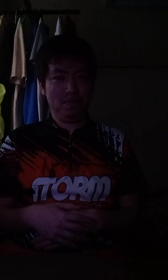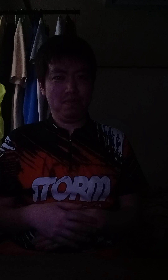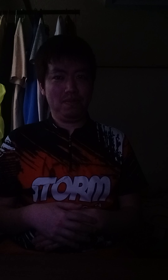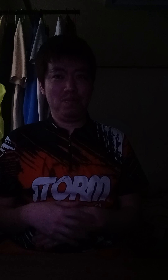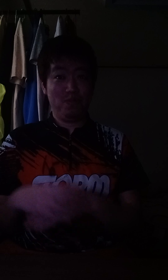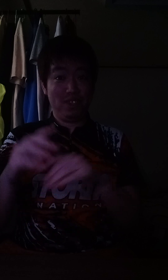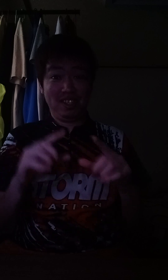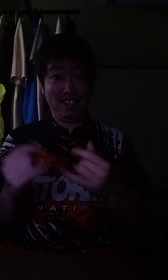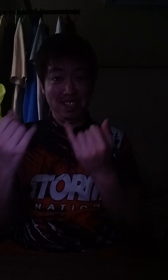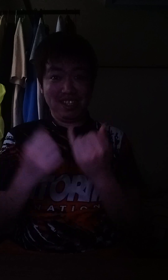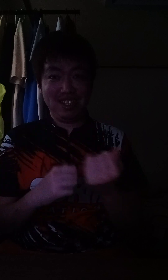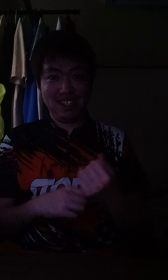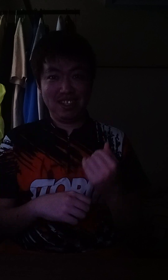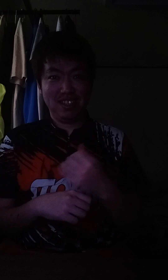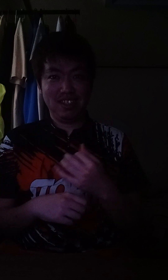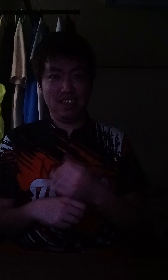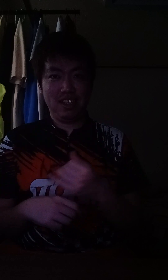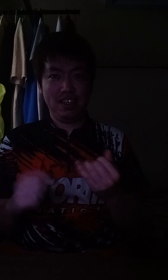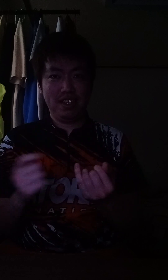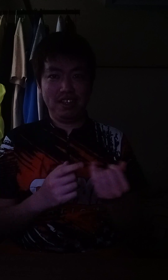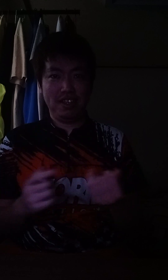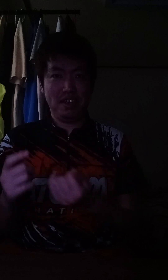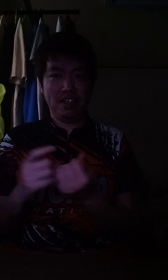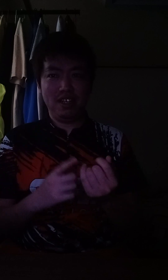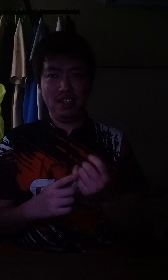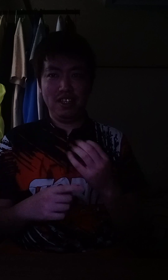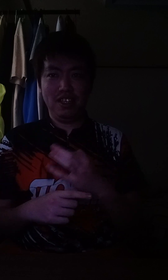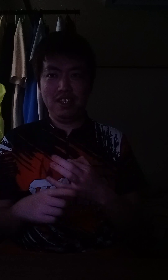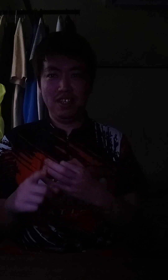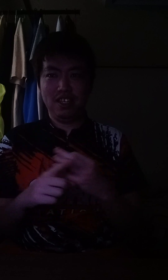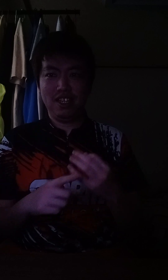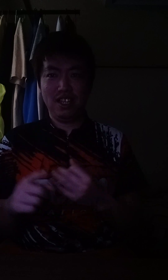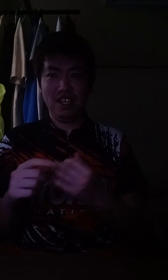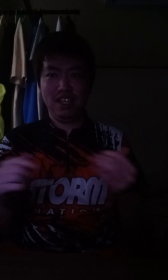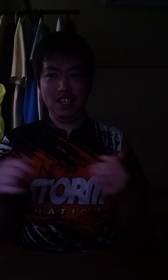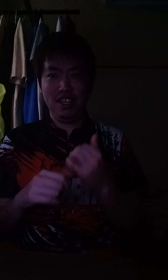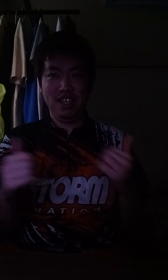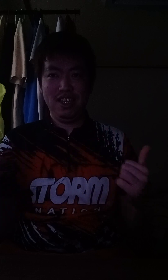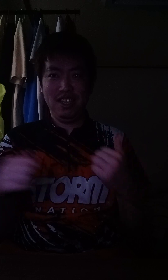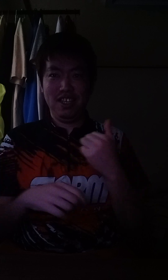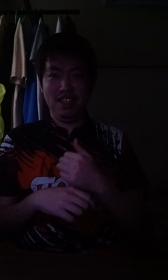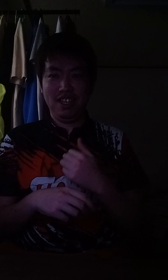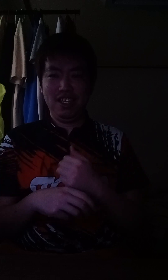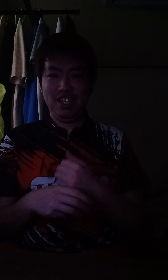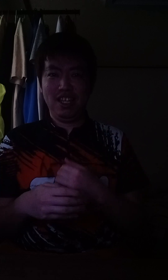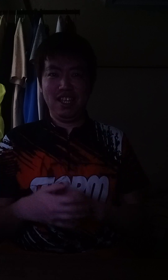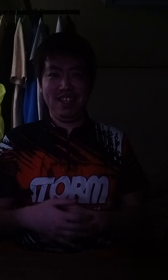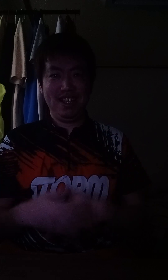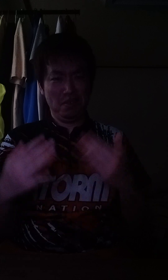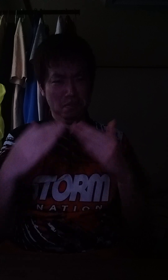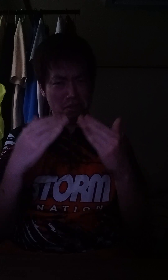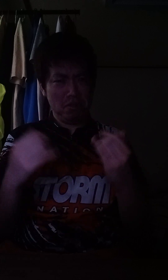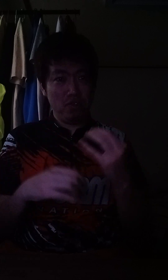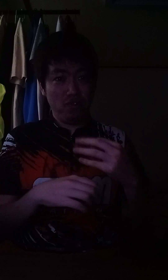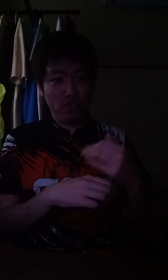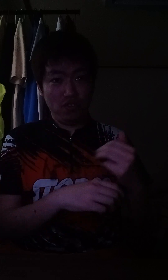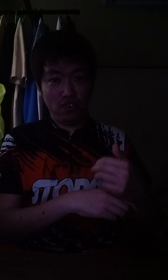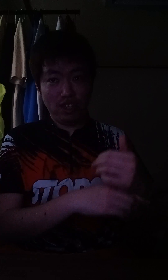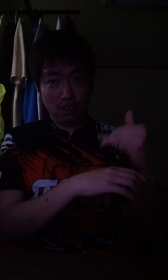피곤할 법도 한데 승현이와 함께하는 시간만큼은 아빠도 힘이 납니다. 병원 진료비나 그런 것들이 승현이한테 많이